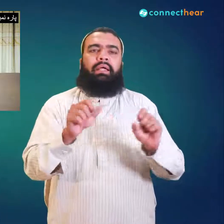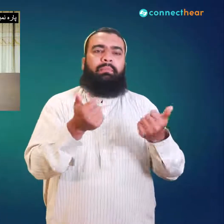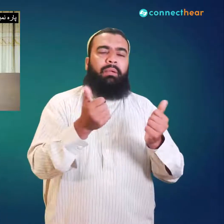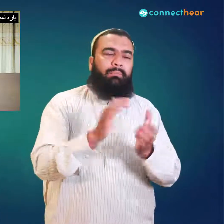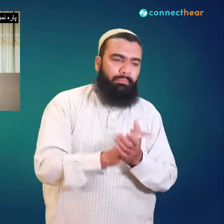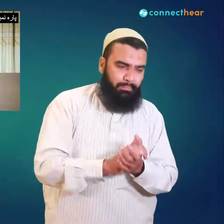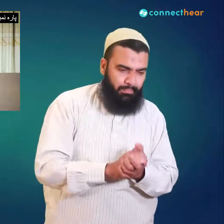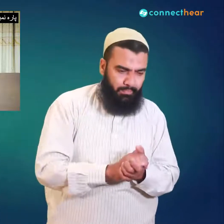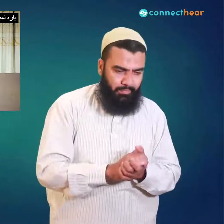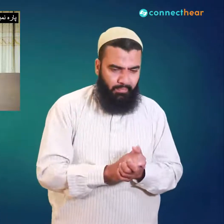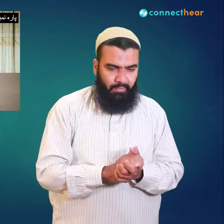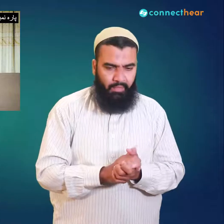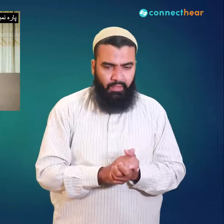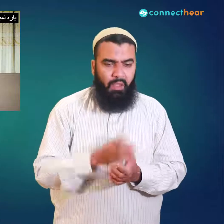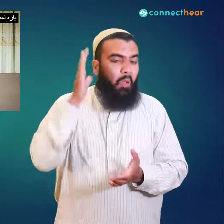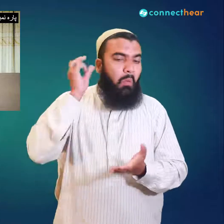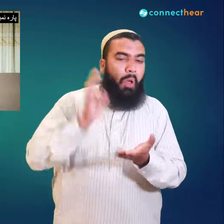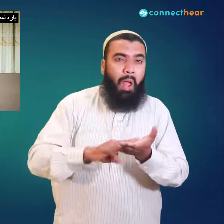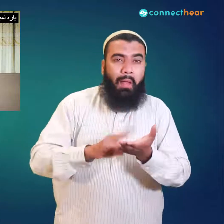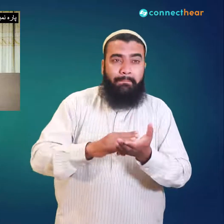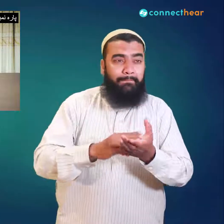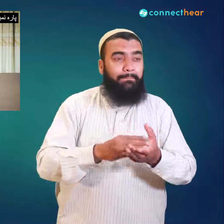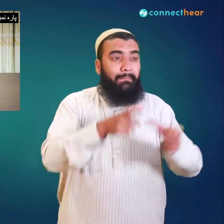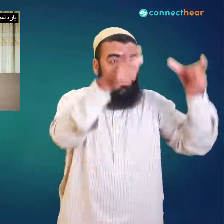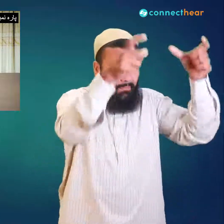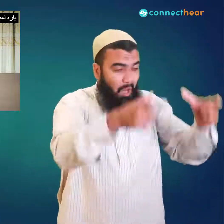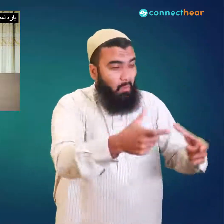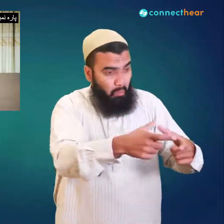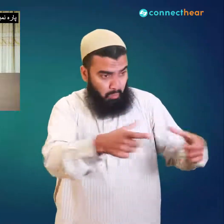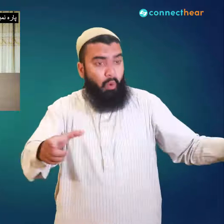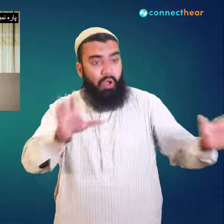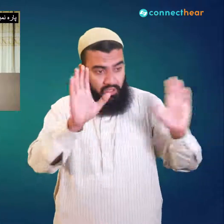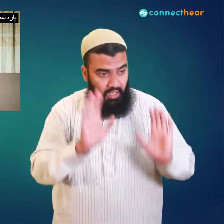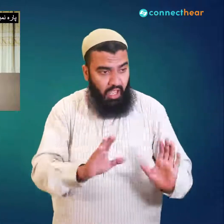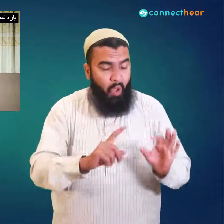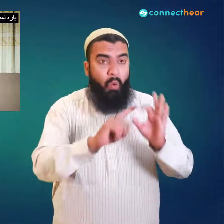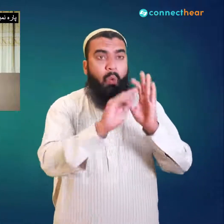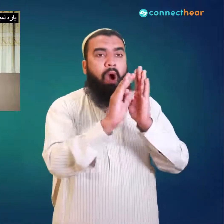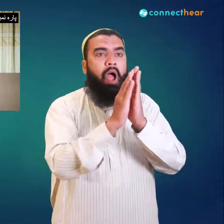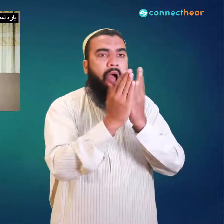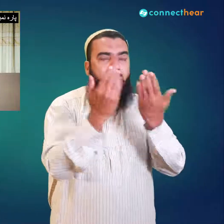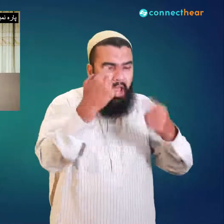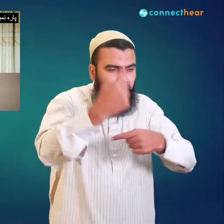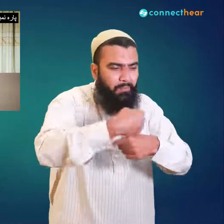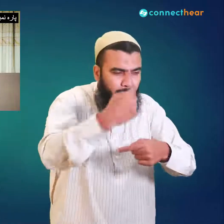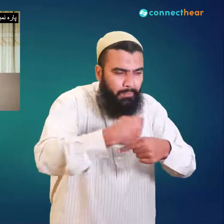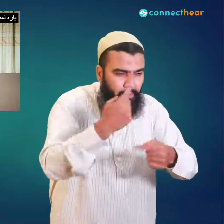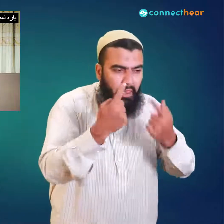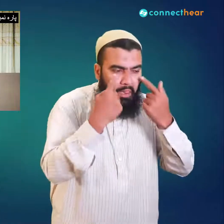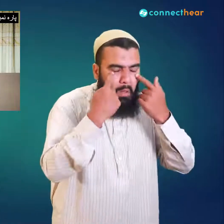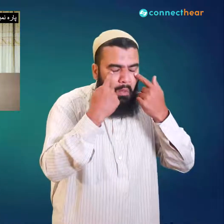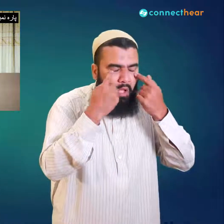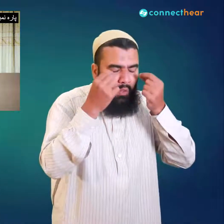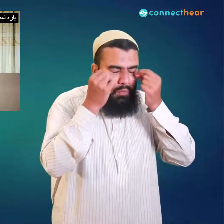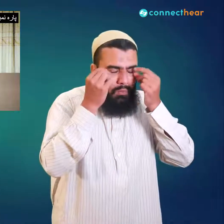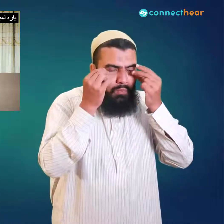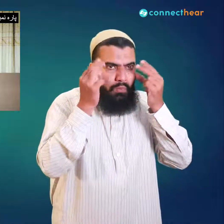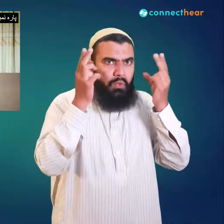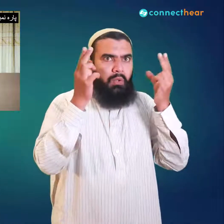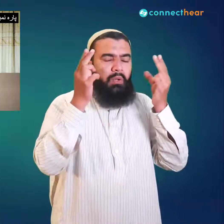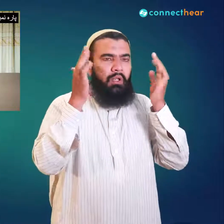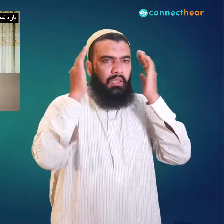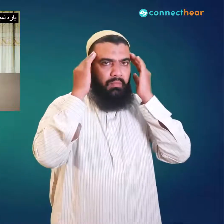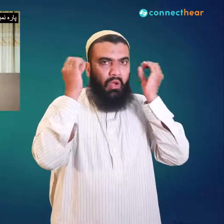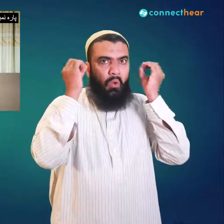رحمت ہے اہل ایمان کے لیے۔ قرآن مجید کی خصوصیات اس آیت مبارکہ کے اندر فرمائی گئیں،